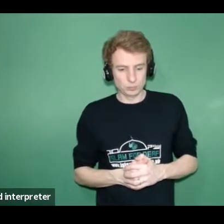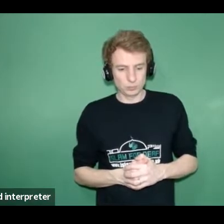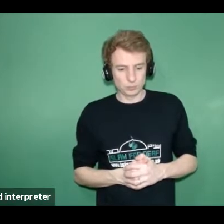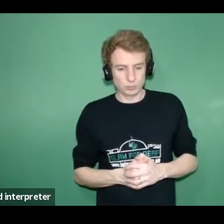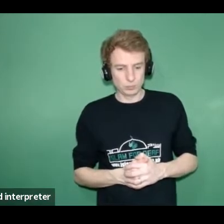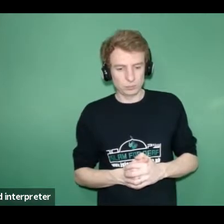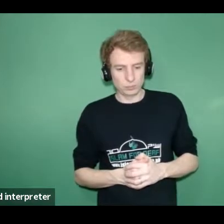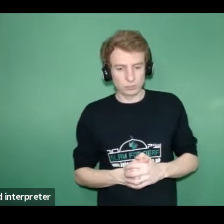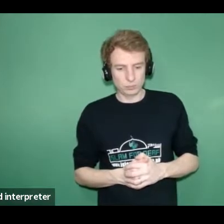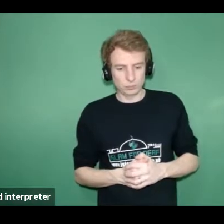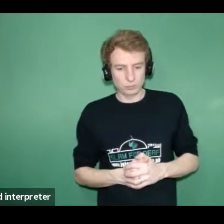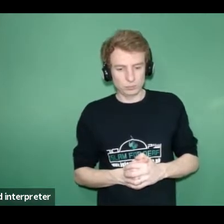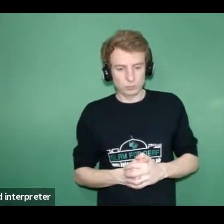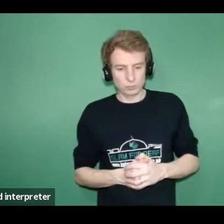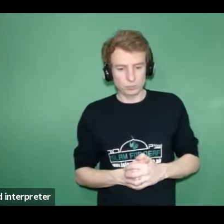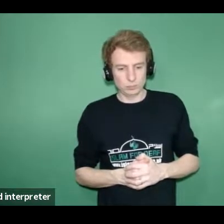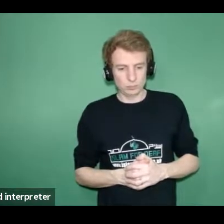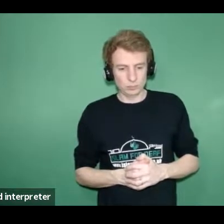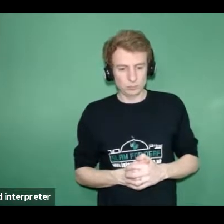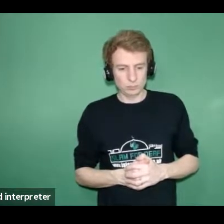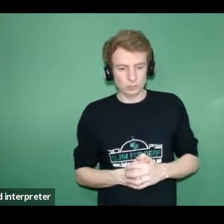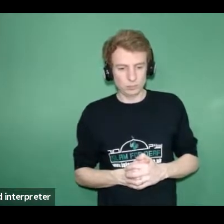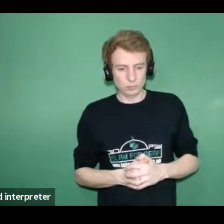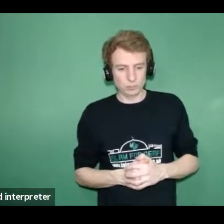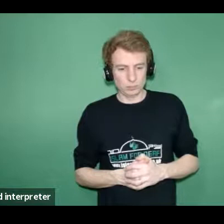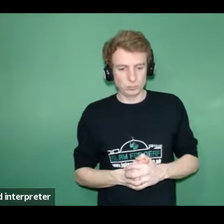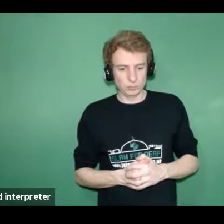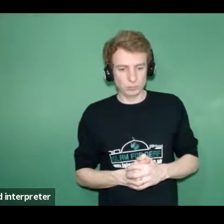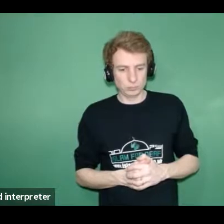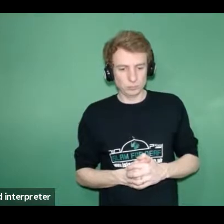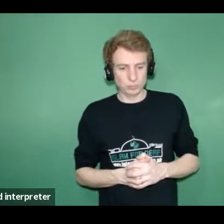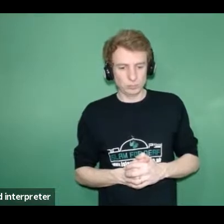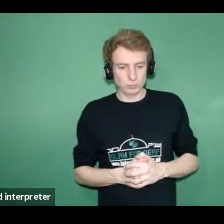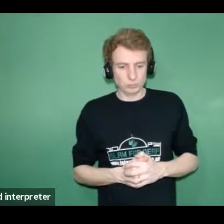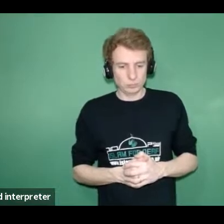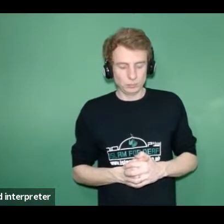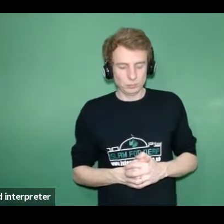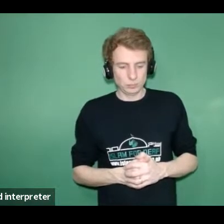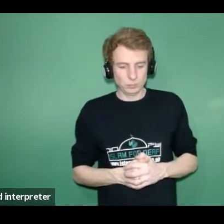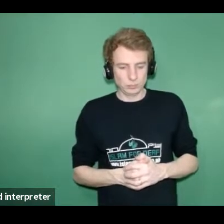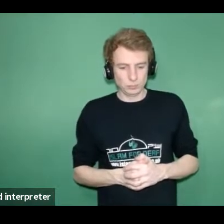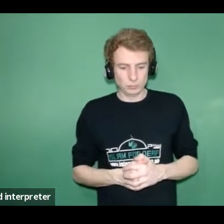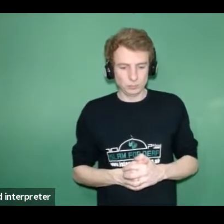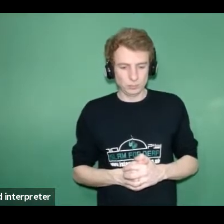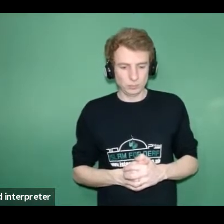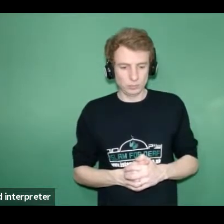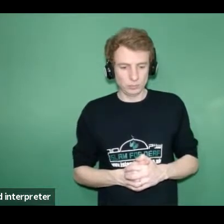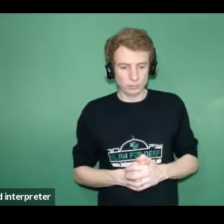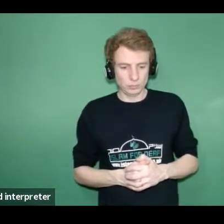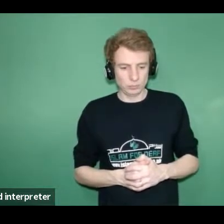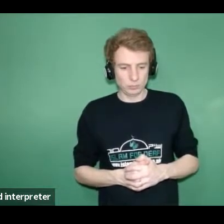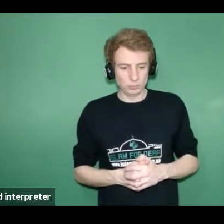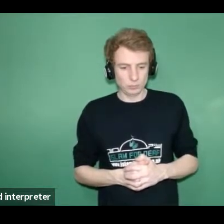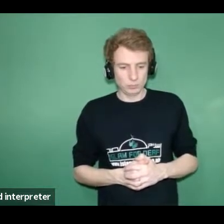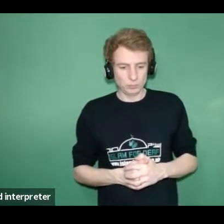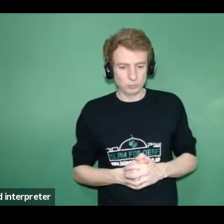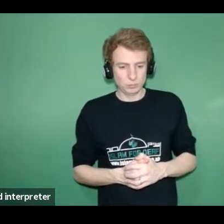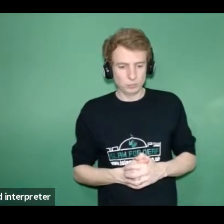سبحانه وتعالى: قولوا آمنا بالله وما أنزل إلينا وما أنزل إلى